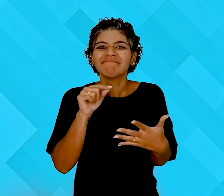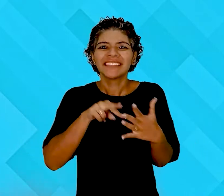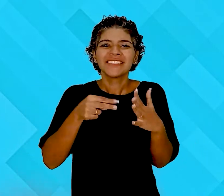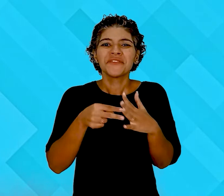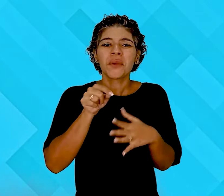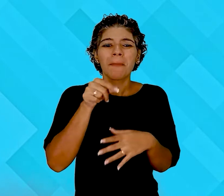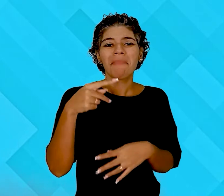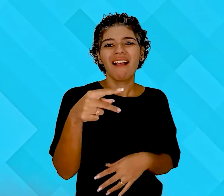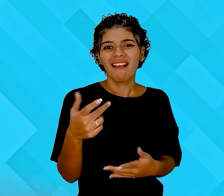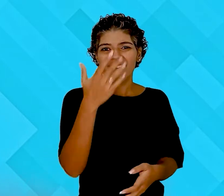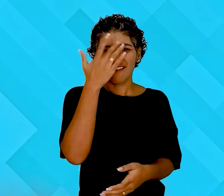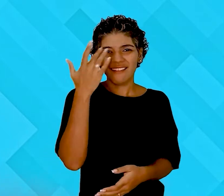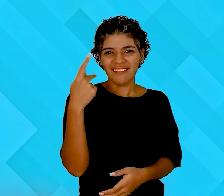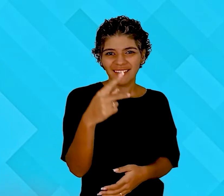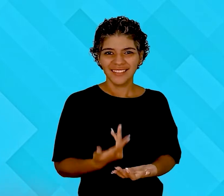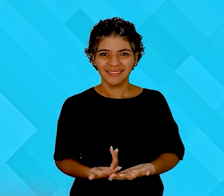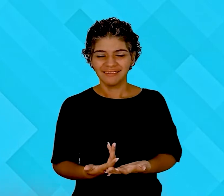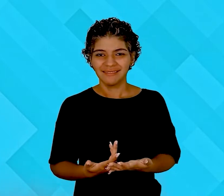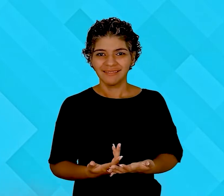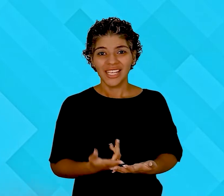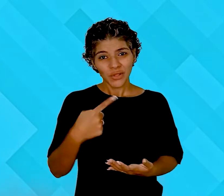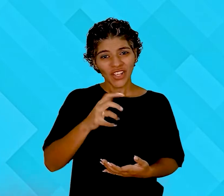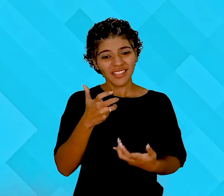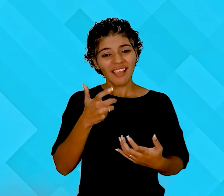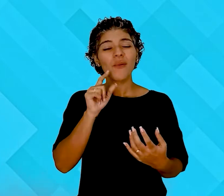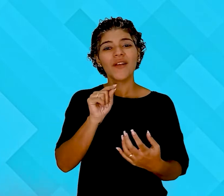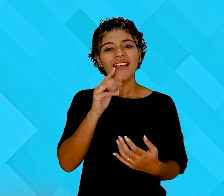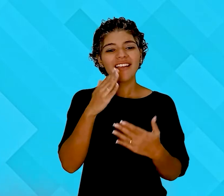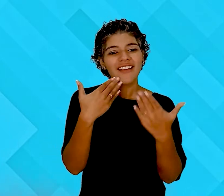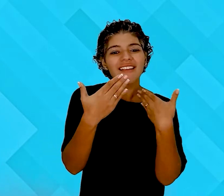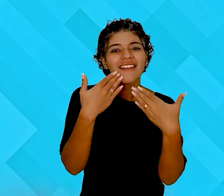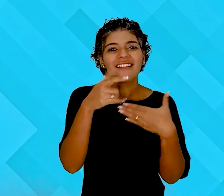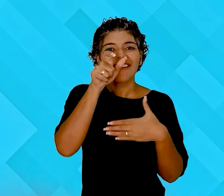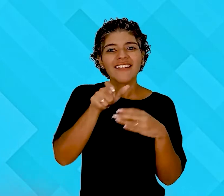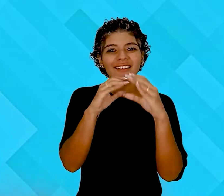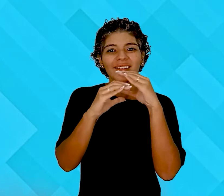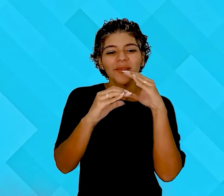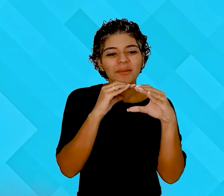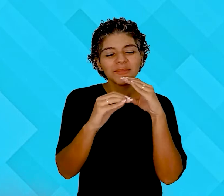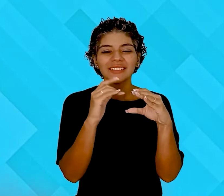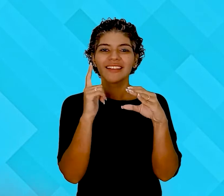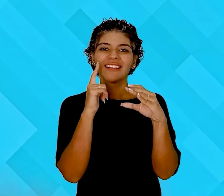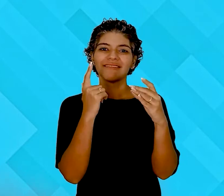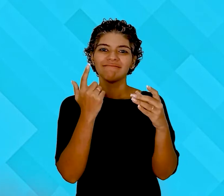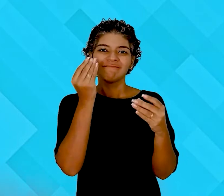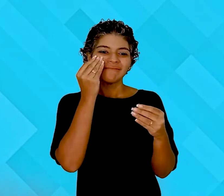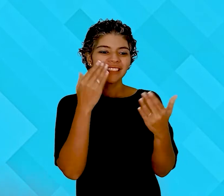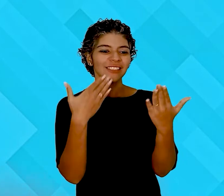dupla. Senão você está reproduzindo num meio que é super rico nesse sentido, de ter mão dupla, você está reproduzindo aquela lógica que a gente estava falando